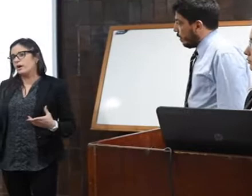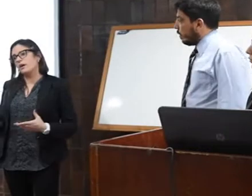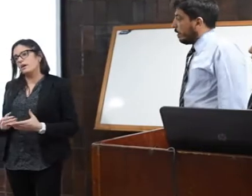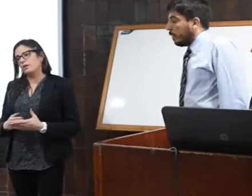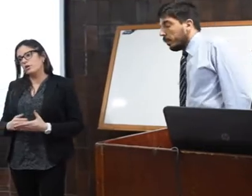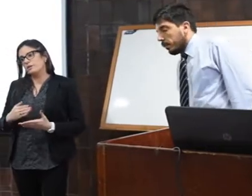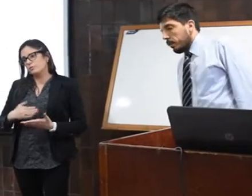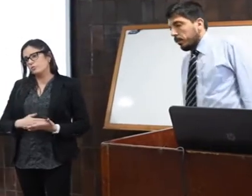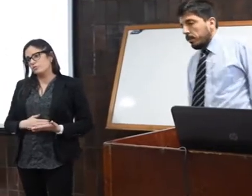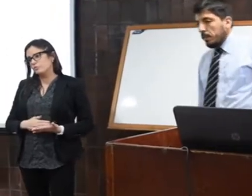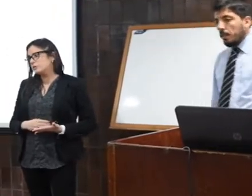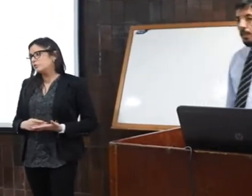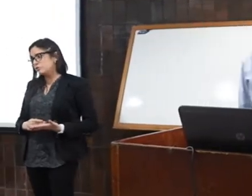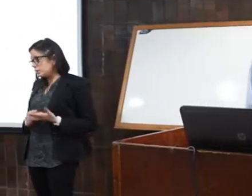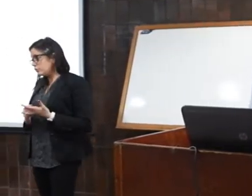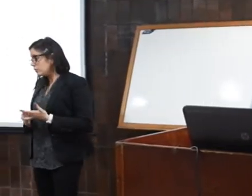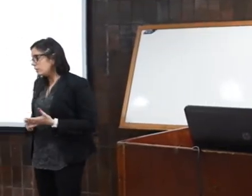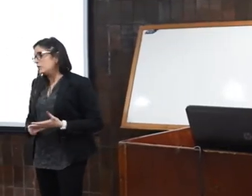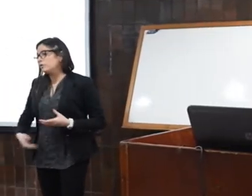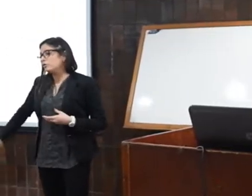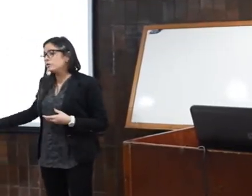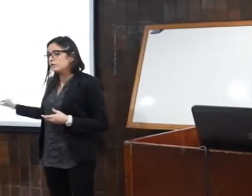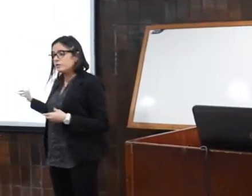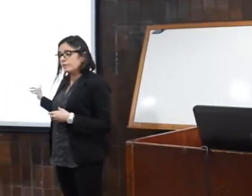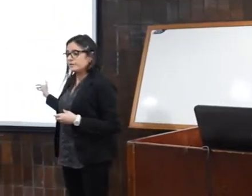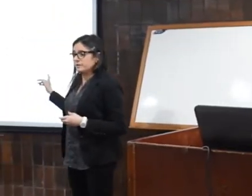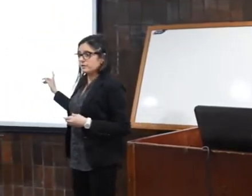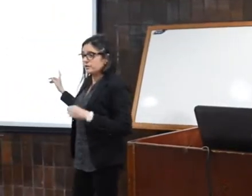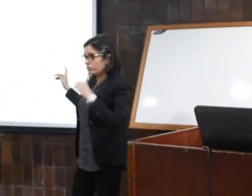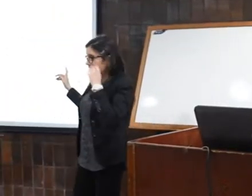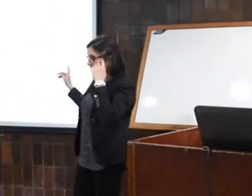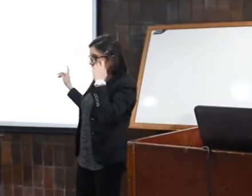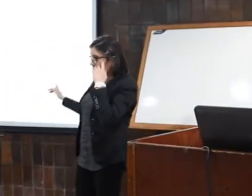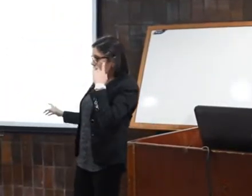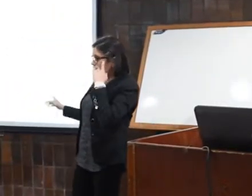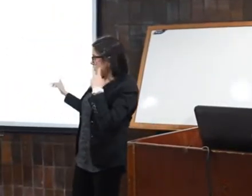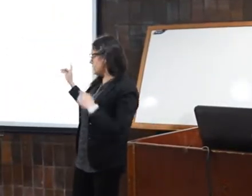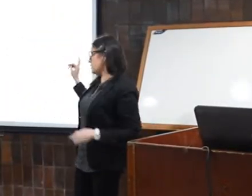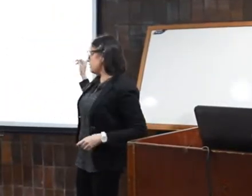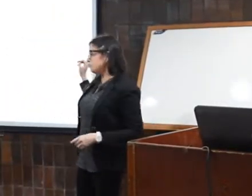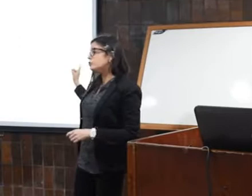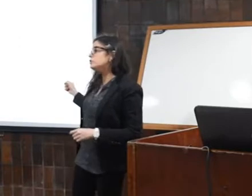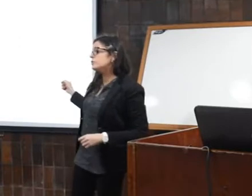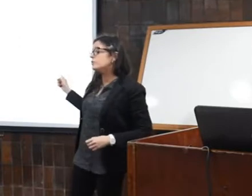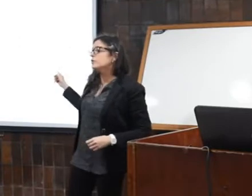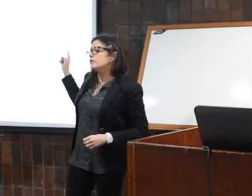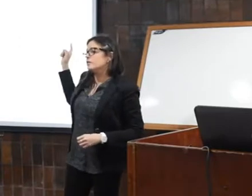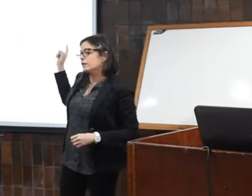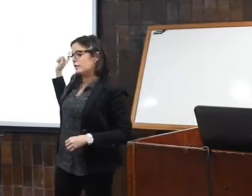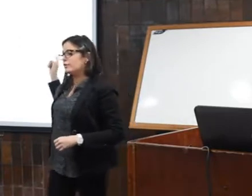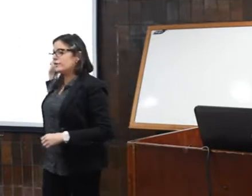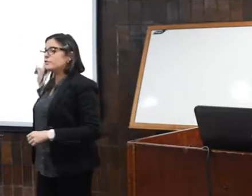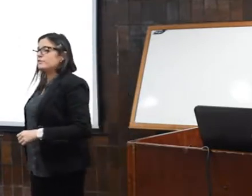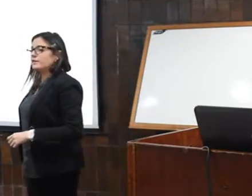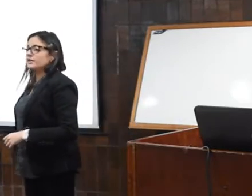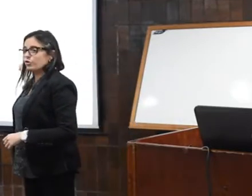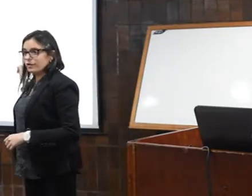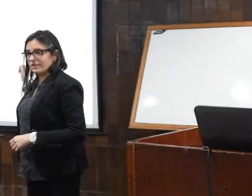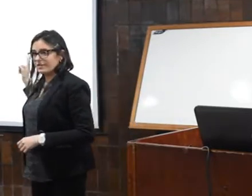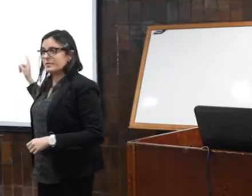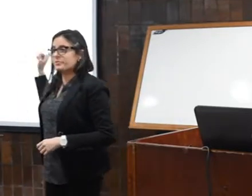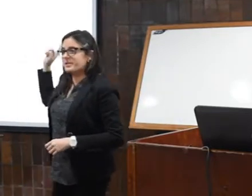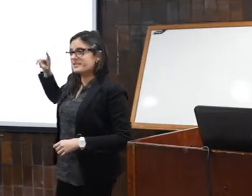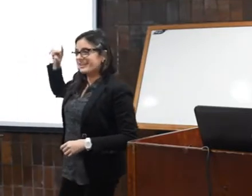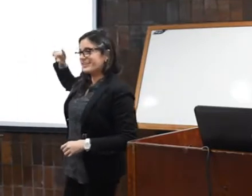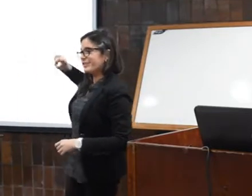pero hoy ha sido profesores en todo este tema del trabajo este muchísimo y logran identificar a